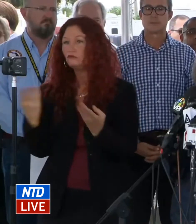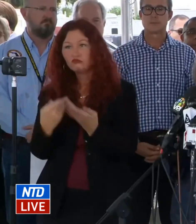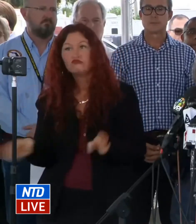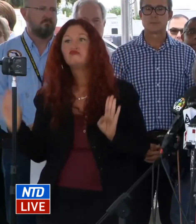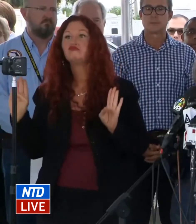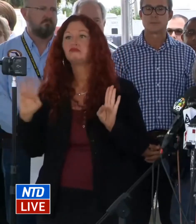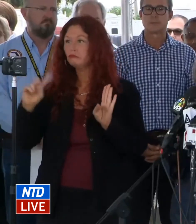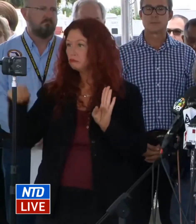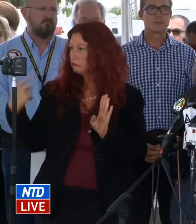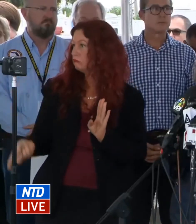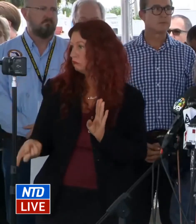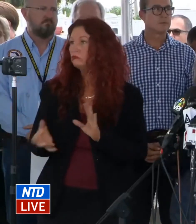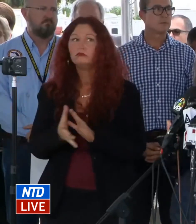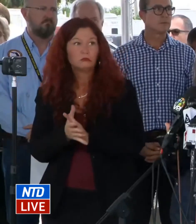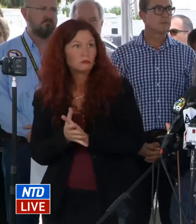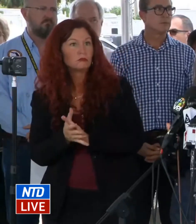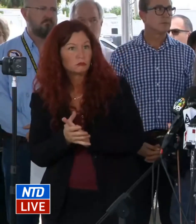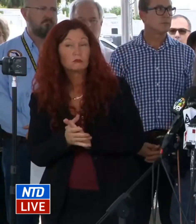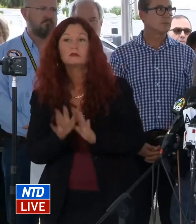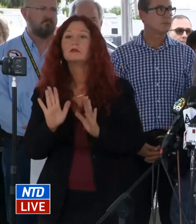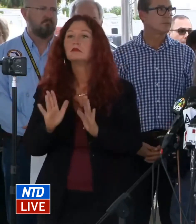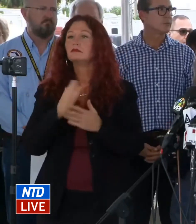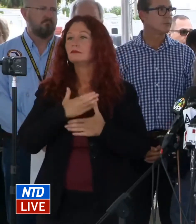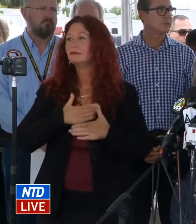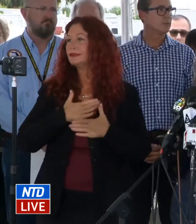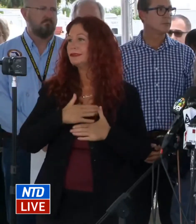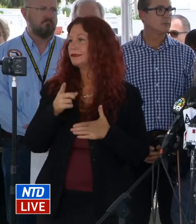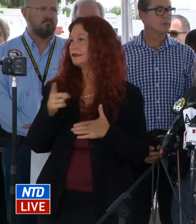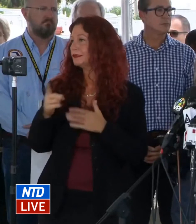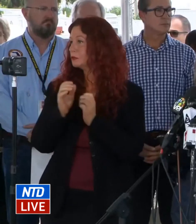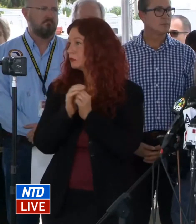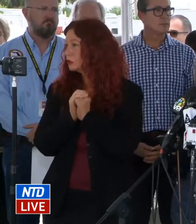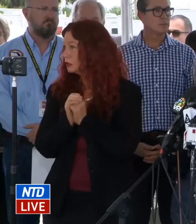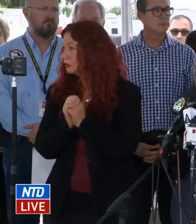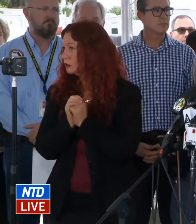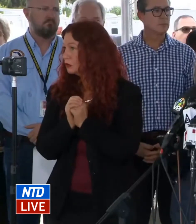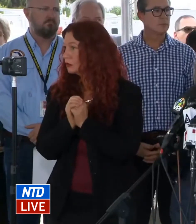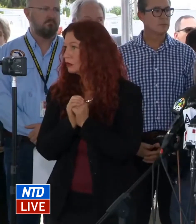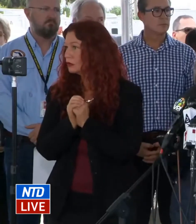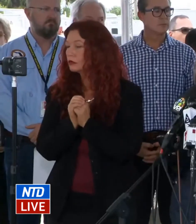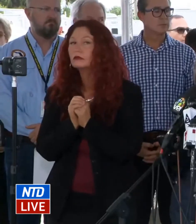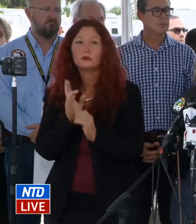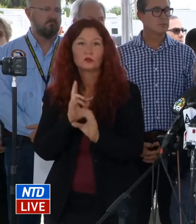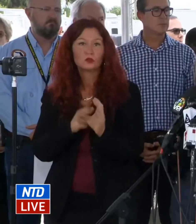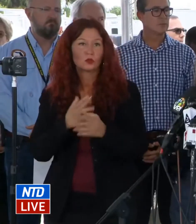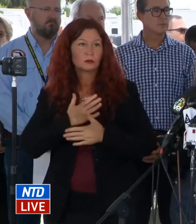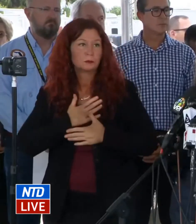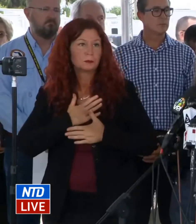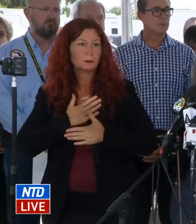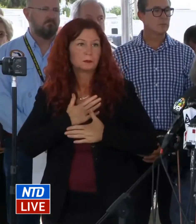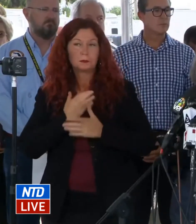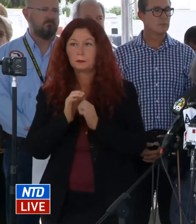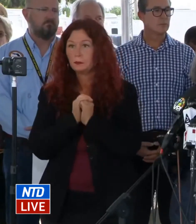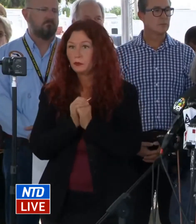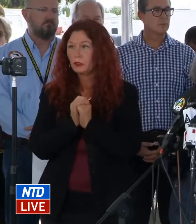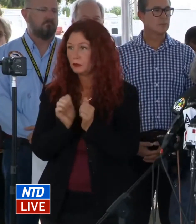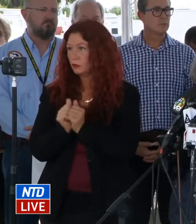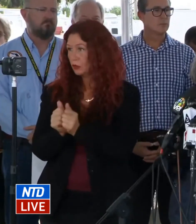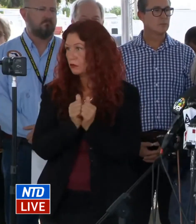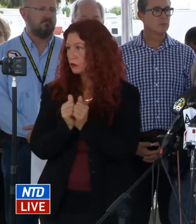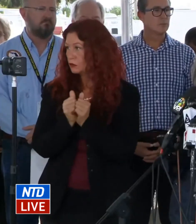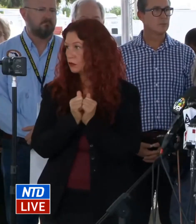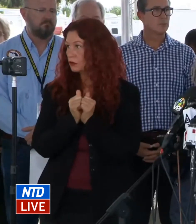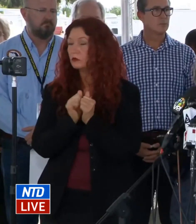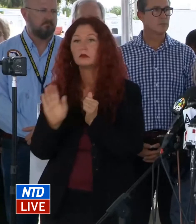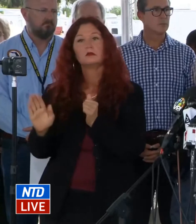know you join with me in your prayers, your wishes, your hopes during this incredibly difficult